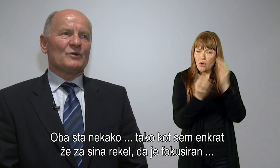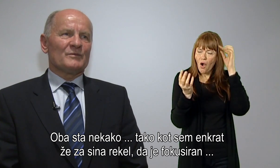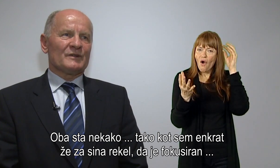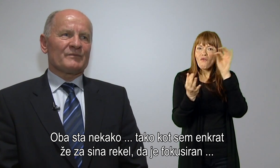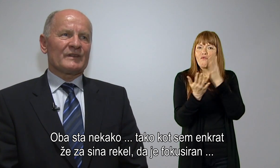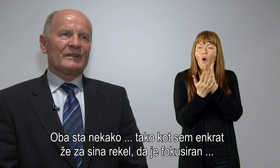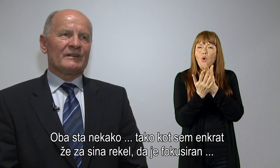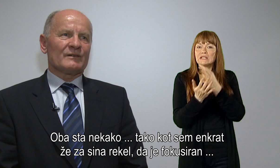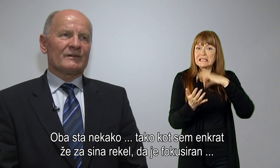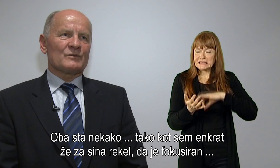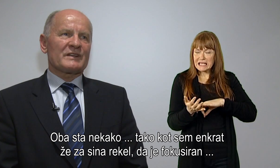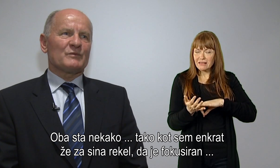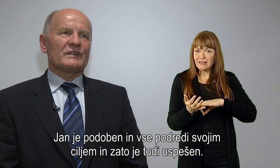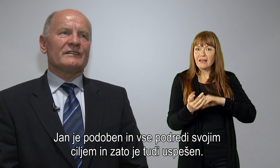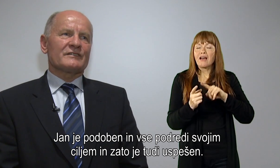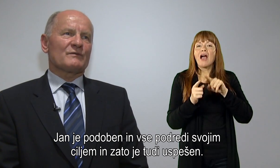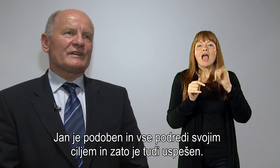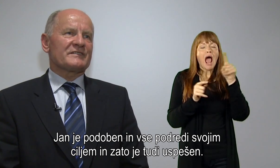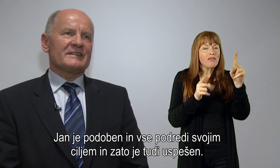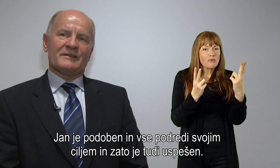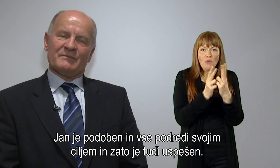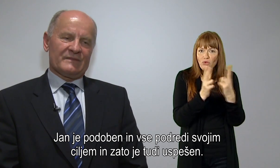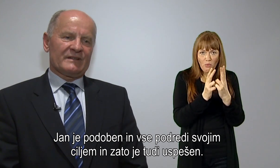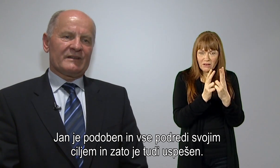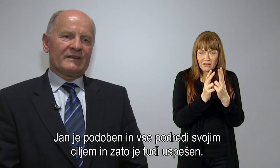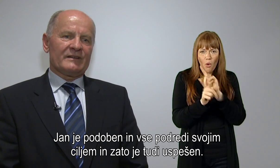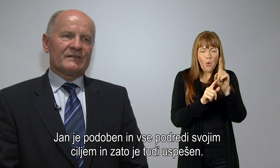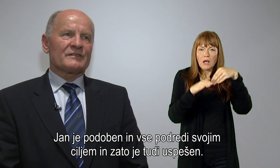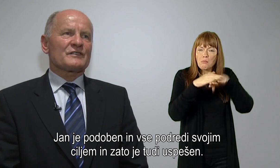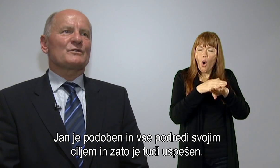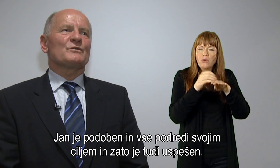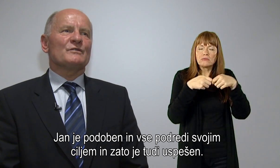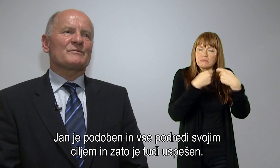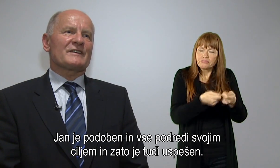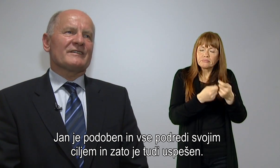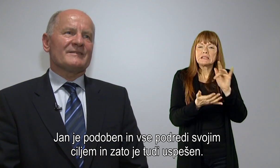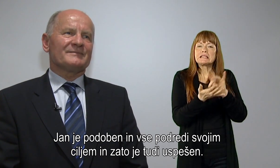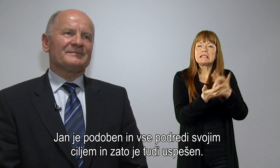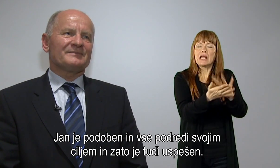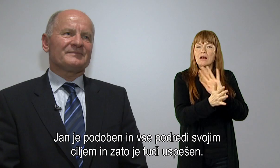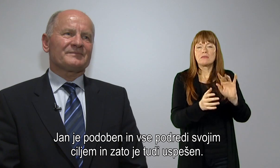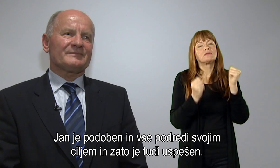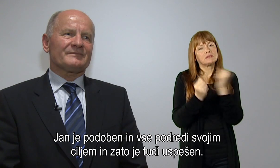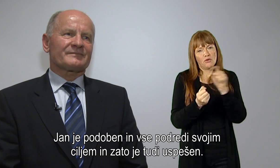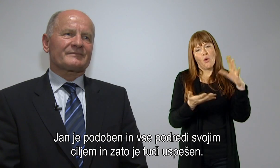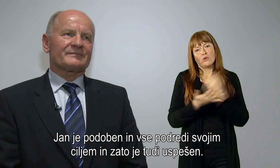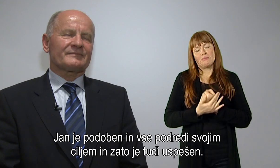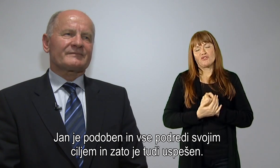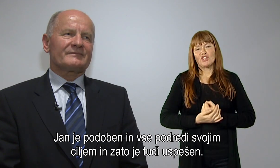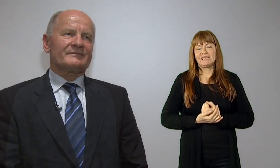Jan podobno in vse podredi svojim ciljem in zato je tudi uspešen.